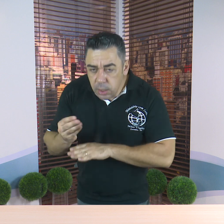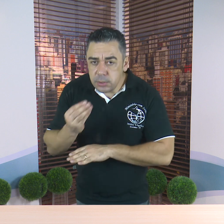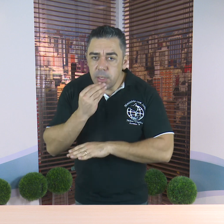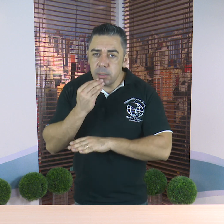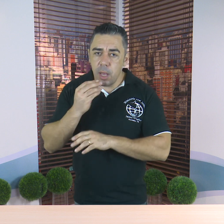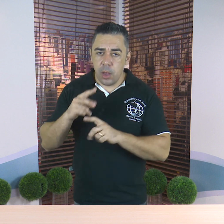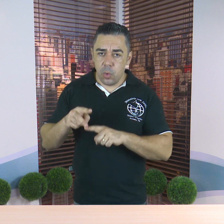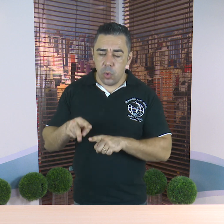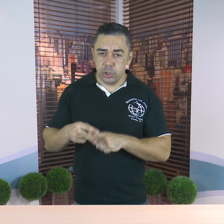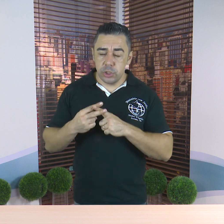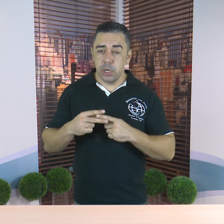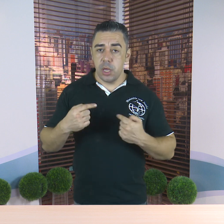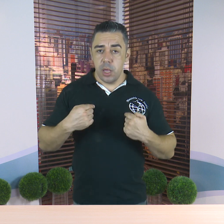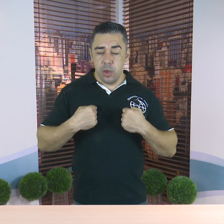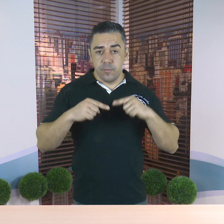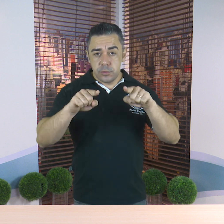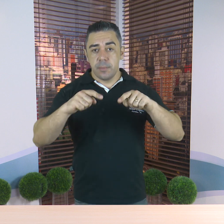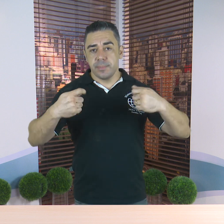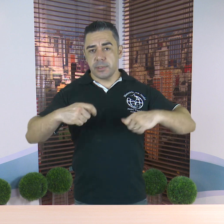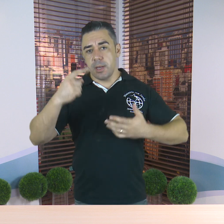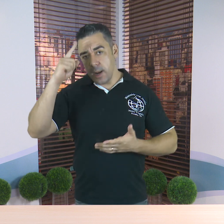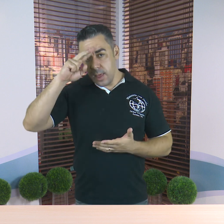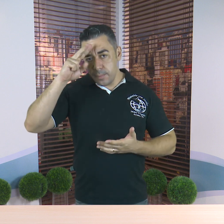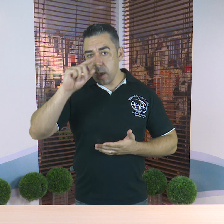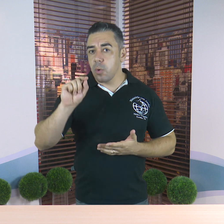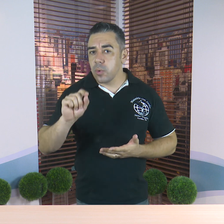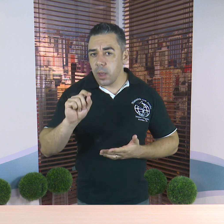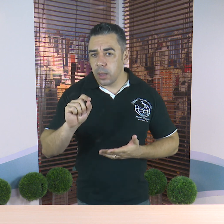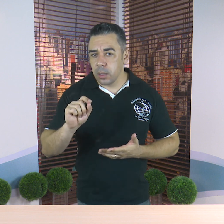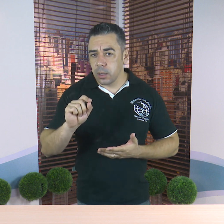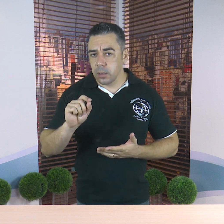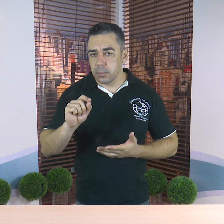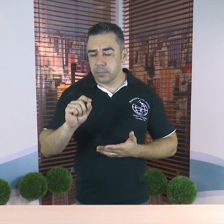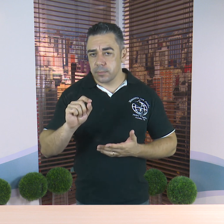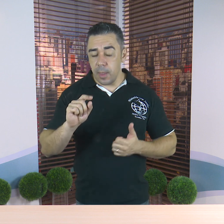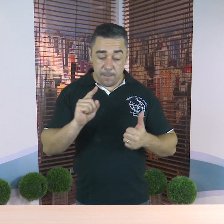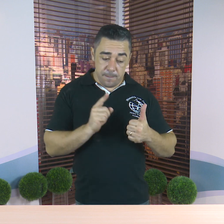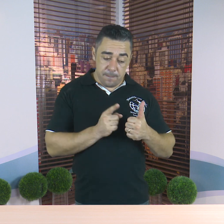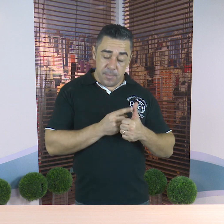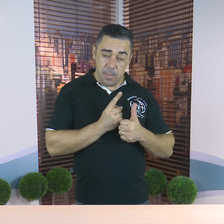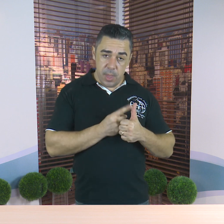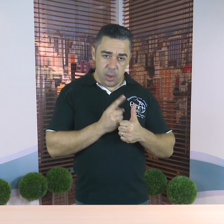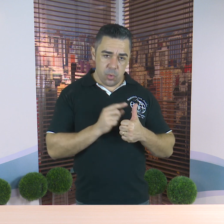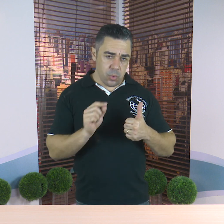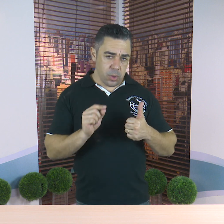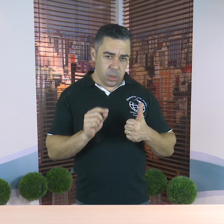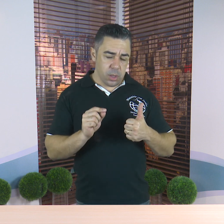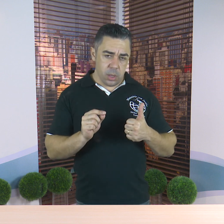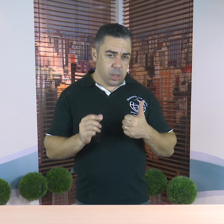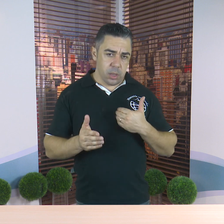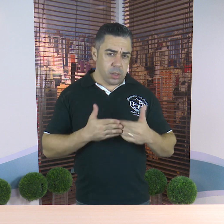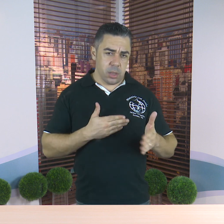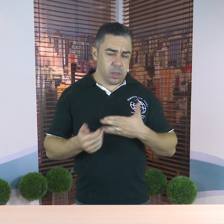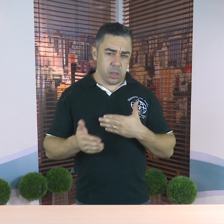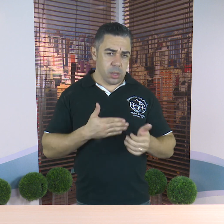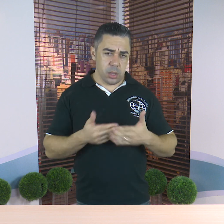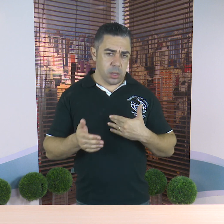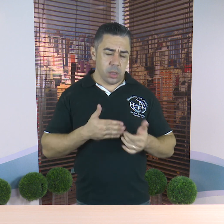sofrimento, precisamos nos lembrar de algumas coisas. Em primeiro lugar, não importa como